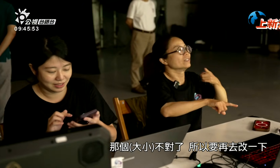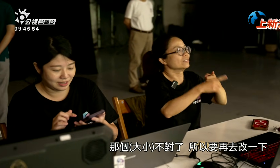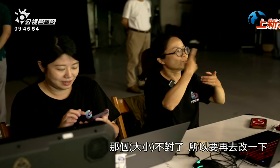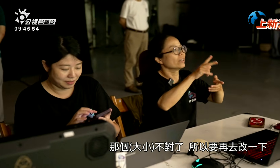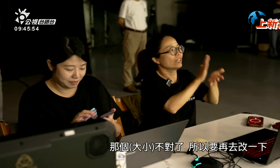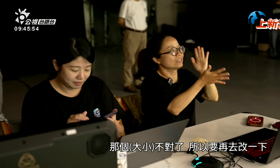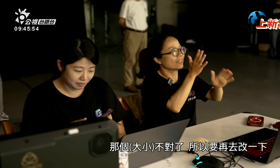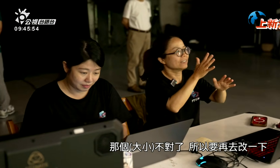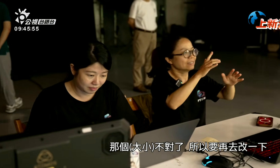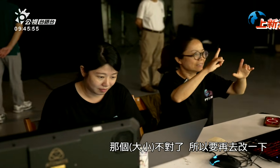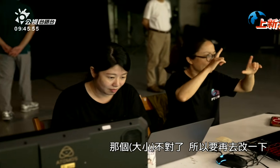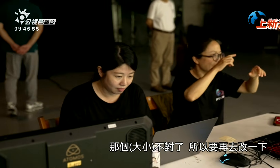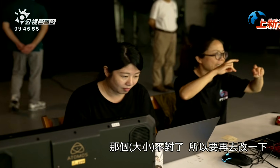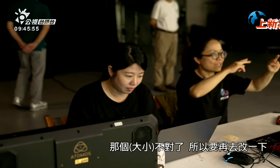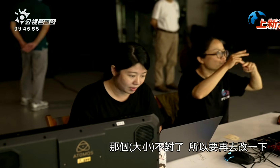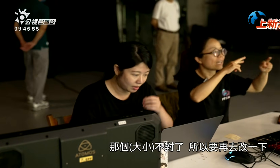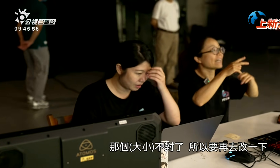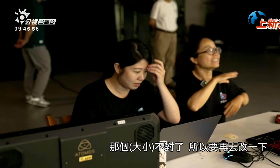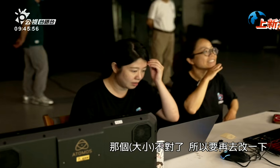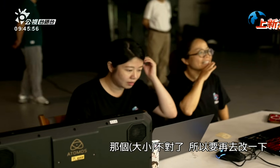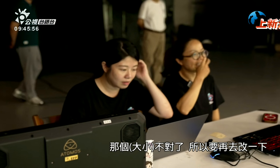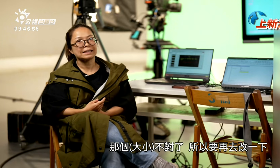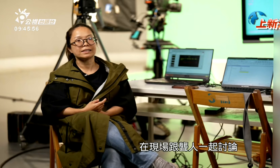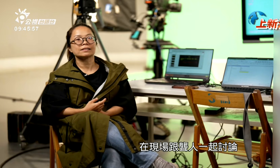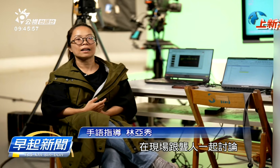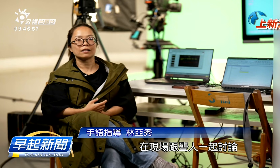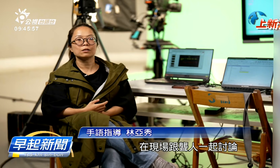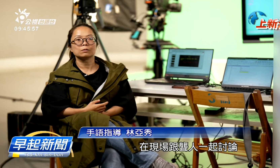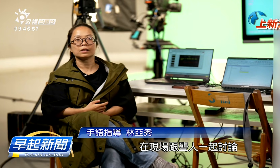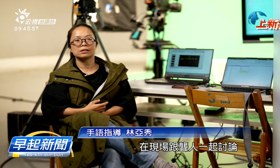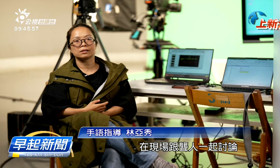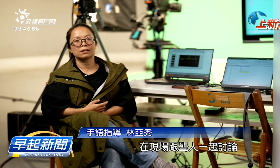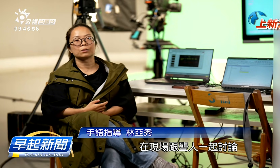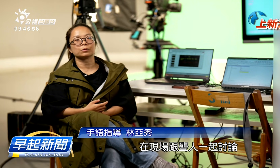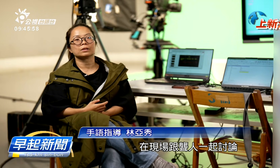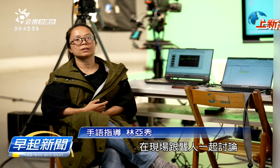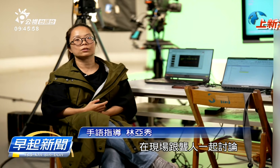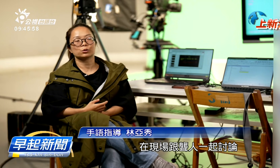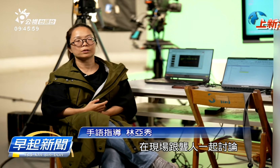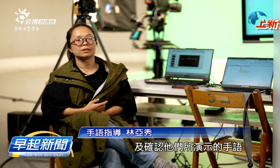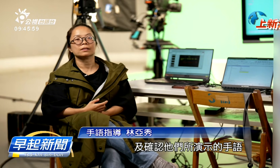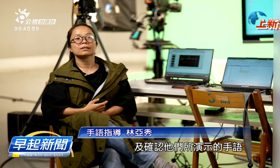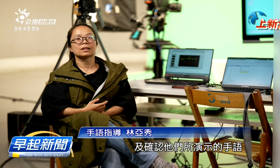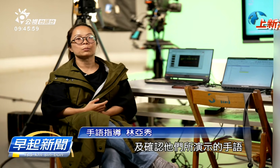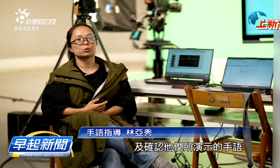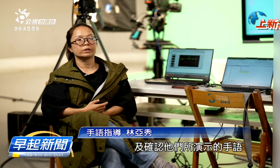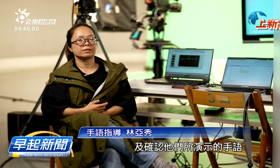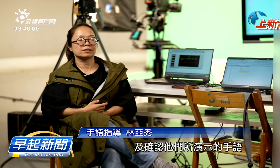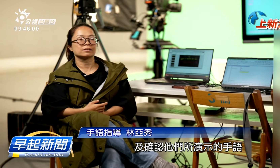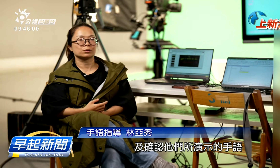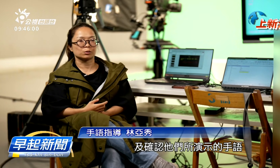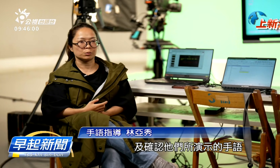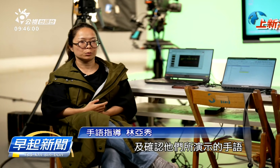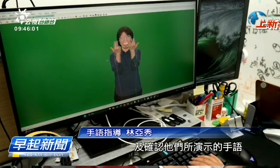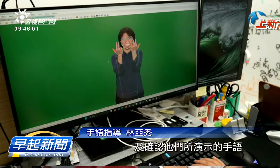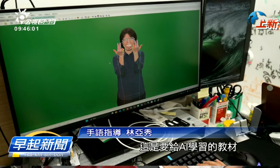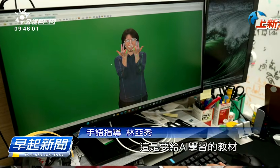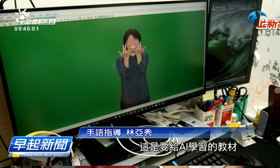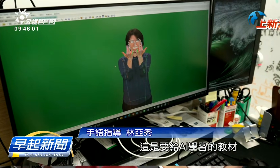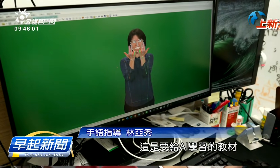了，所以要再去改一下，在现场跟聋人一起讨论跟确认他们所演示的手语，这是要给